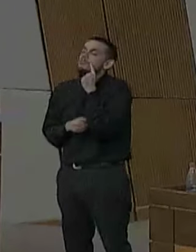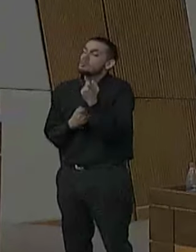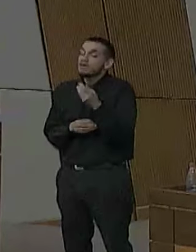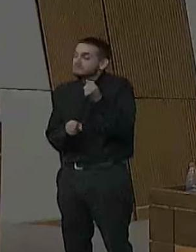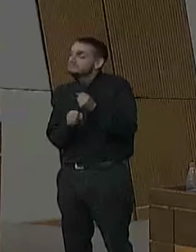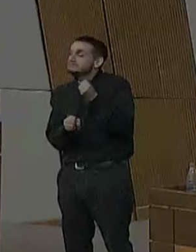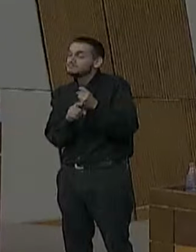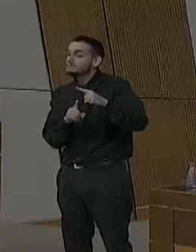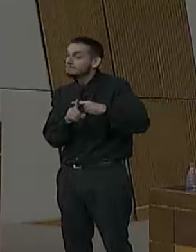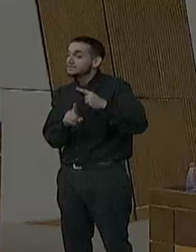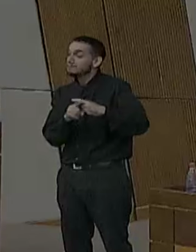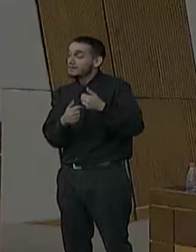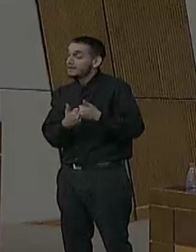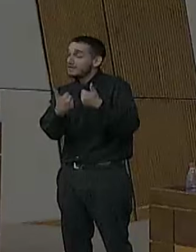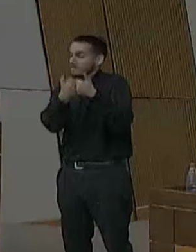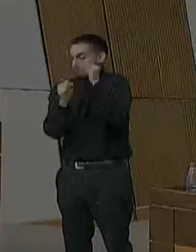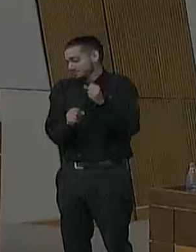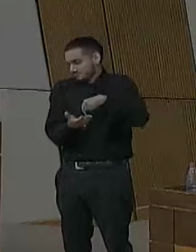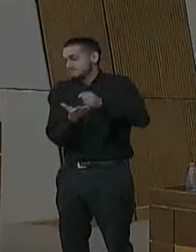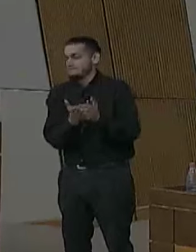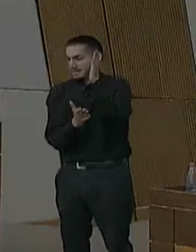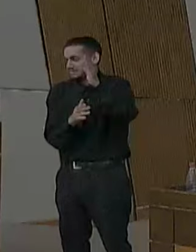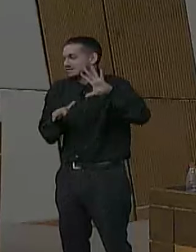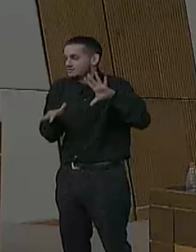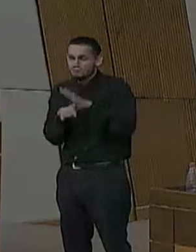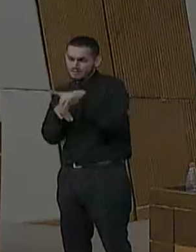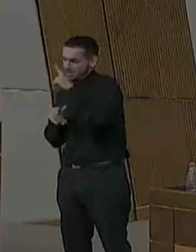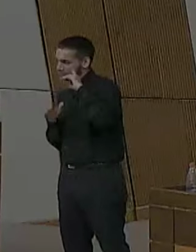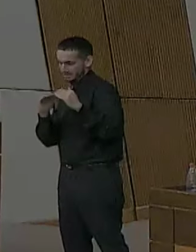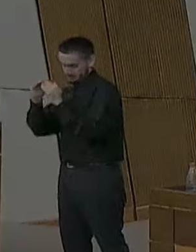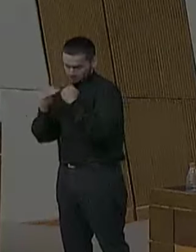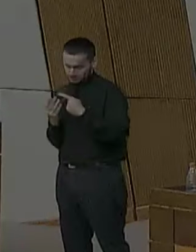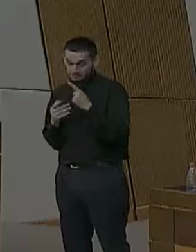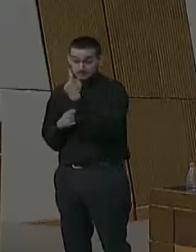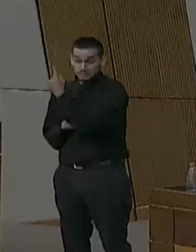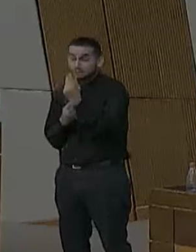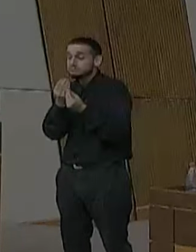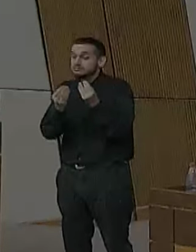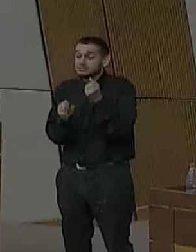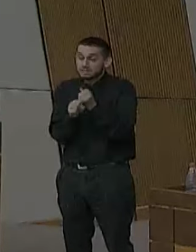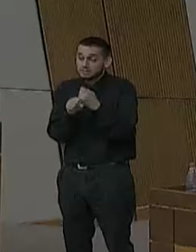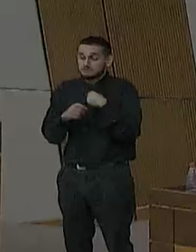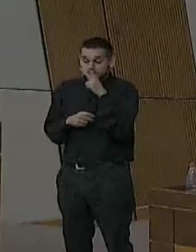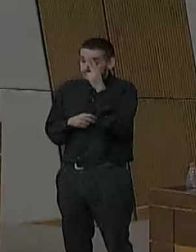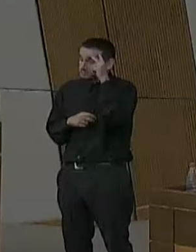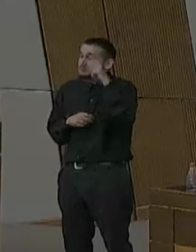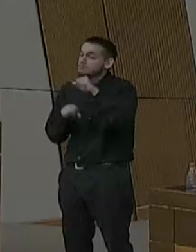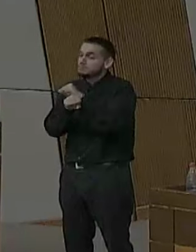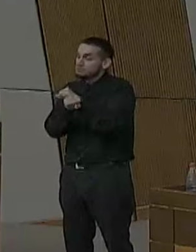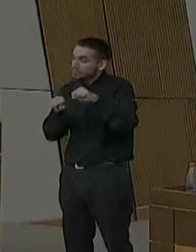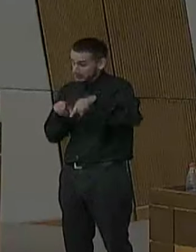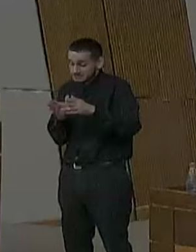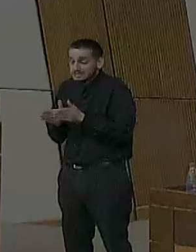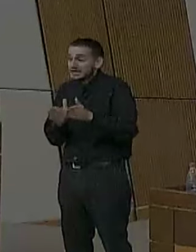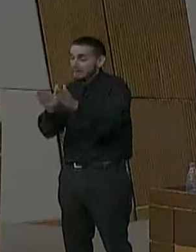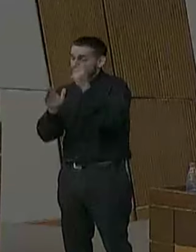damos a esta iniciativa, ¿verdad? Entonces, con lo que cada uno aporta y con lo que estamos planteando, creemos que podemos llegar a buen puerto